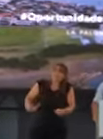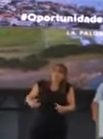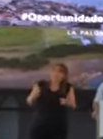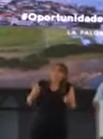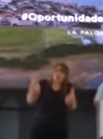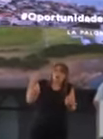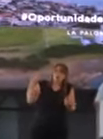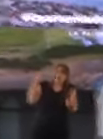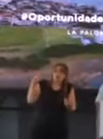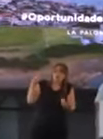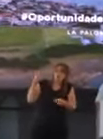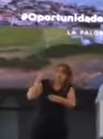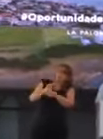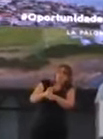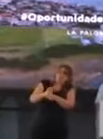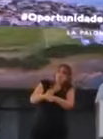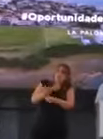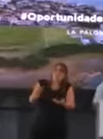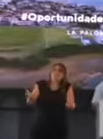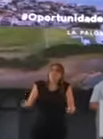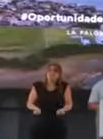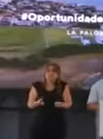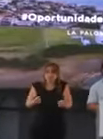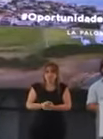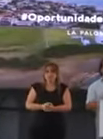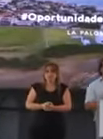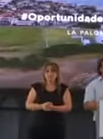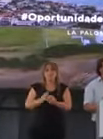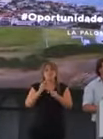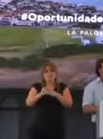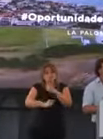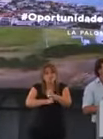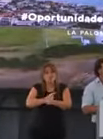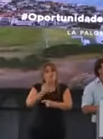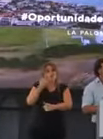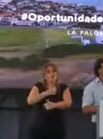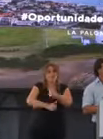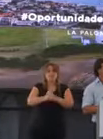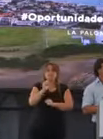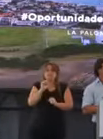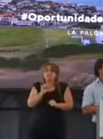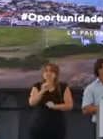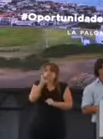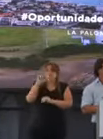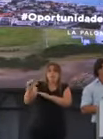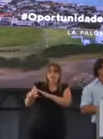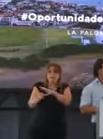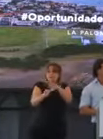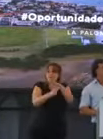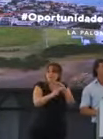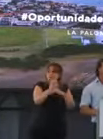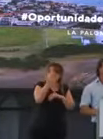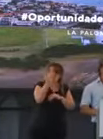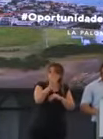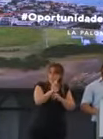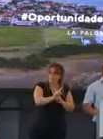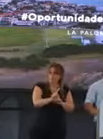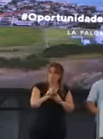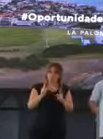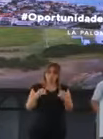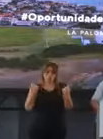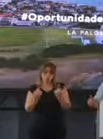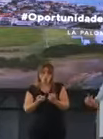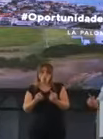eso es el año de la alternancia. Los candidatos del Frente Amplio, que todos